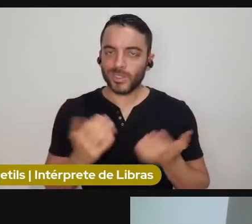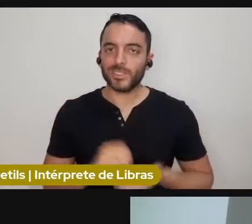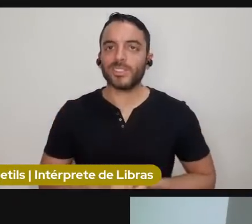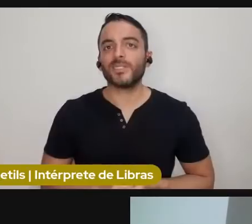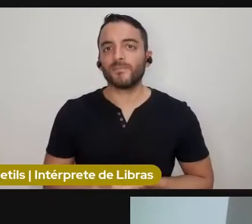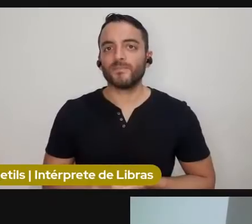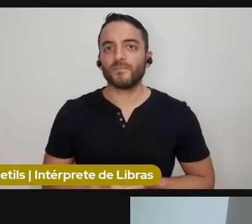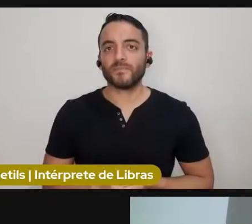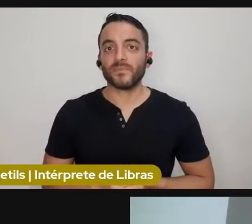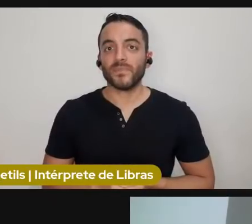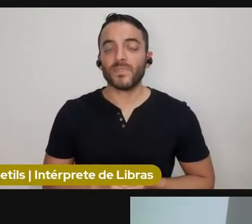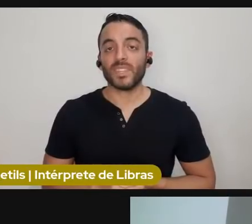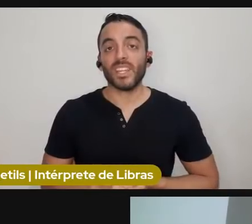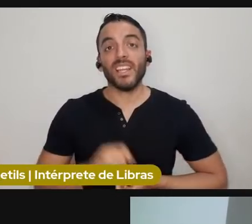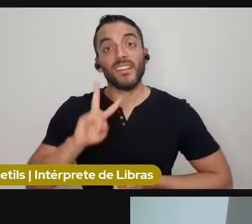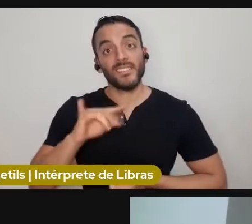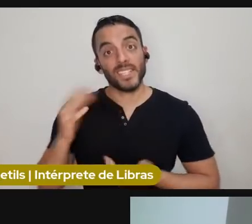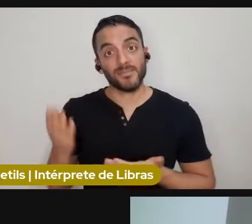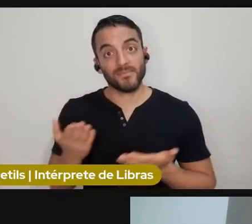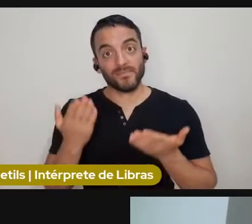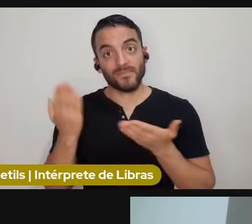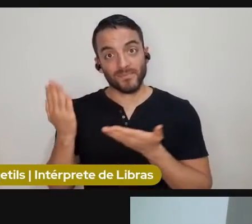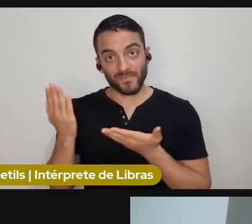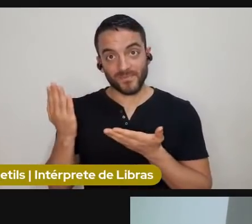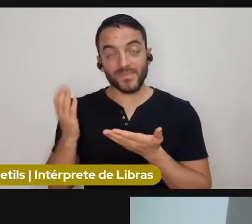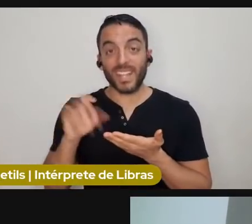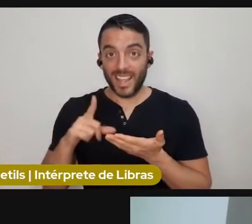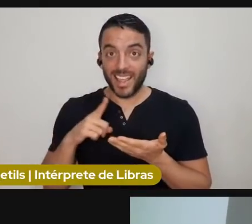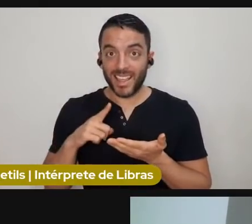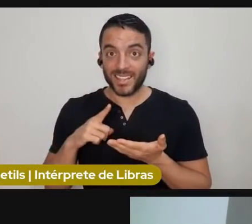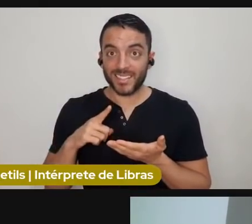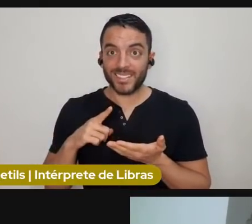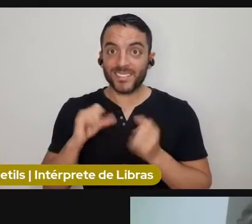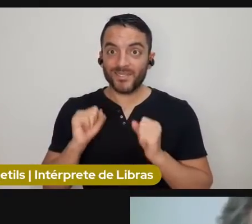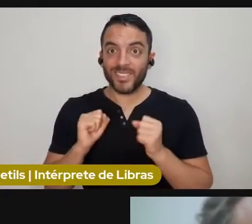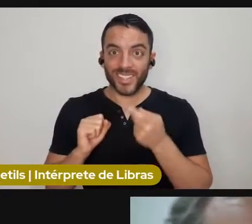a palavra para você direto do Iraquistão.